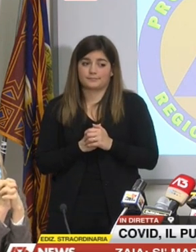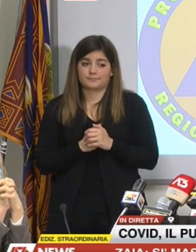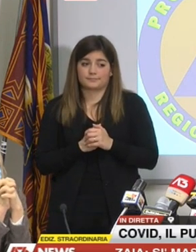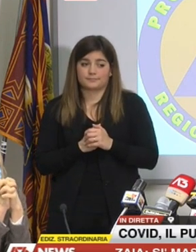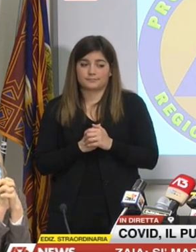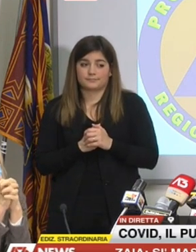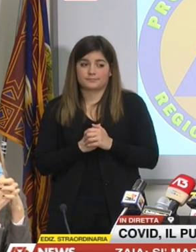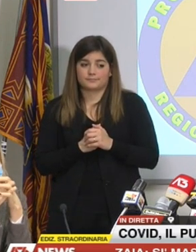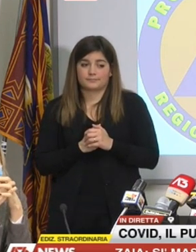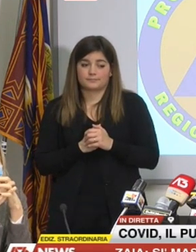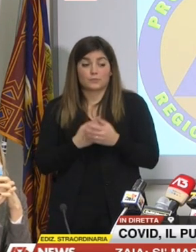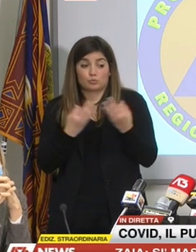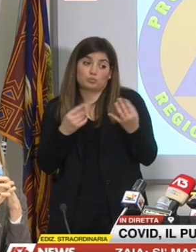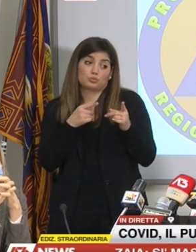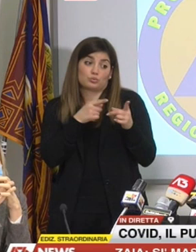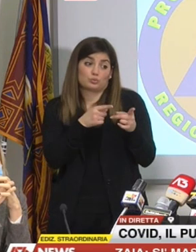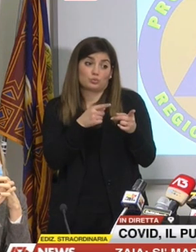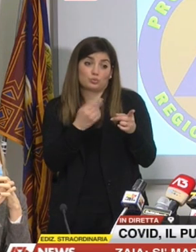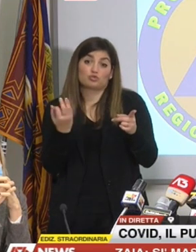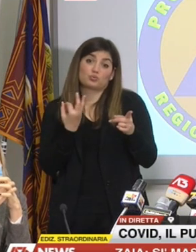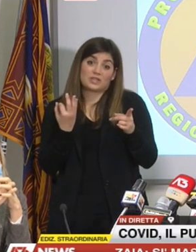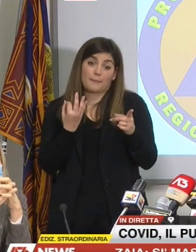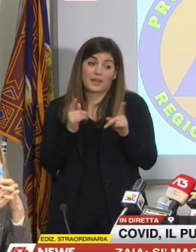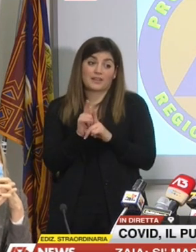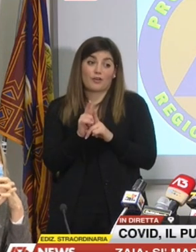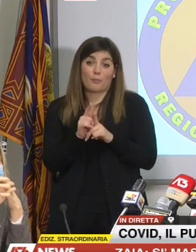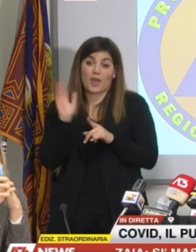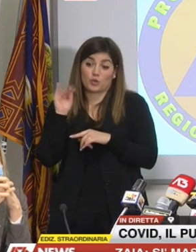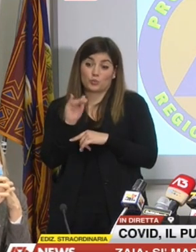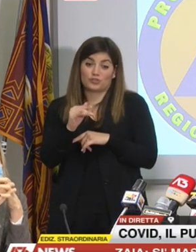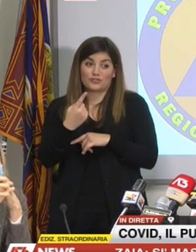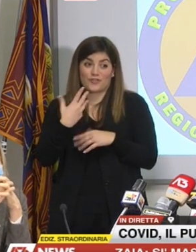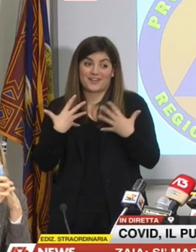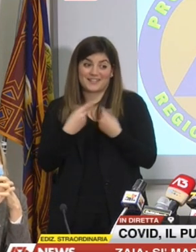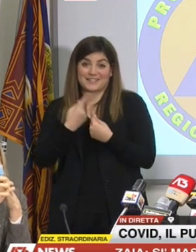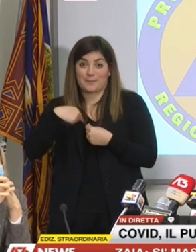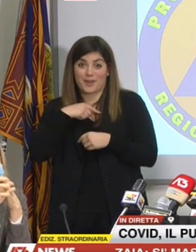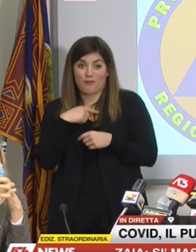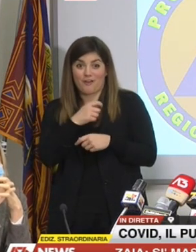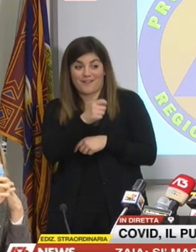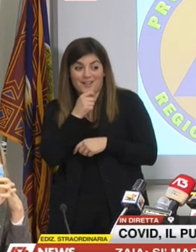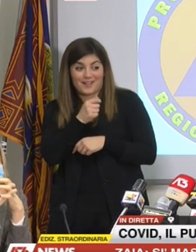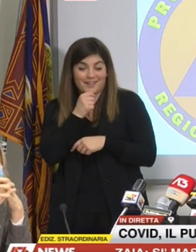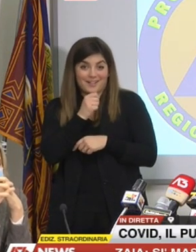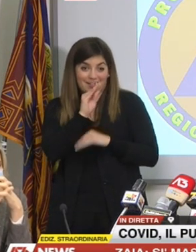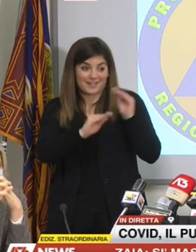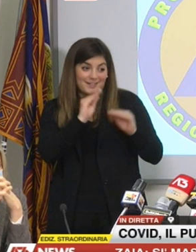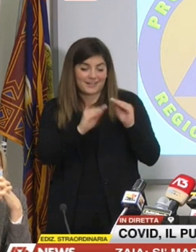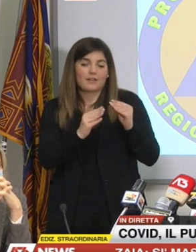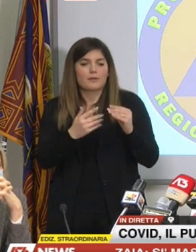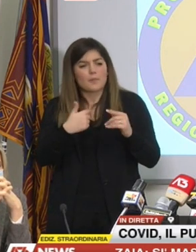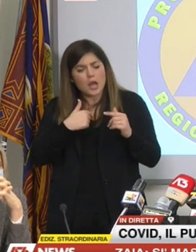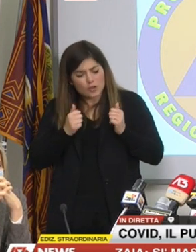Solo che lei giustamente ha avuto la bella idea di avere ogni giorno un'interlocuzione con noi e quindi noi... No, ma io lo faccio volentieri